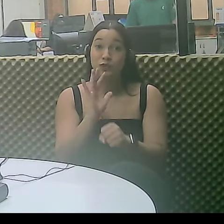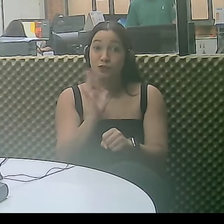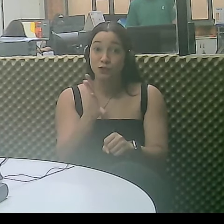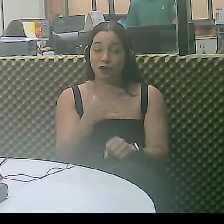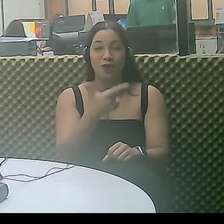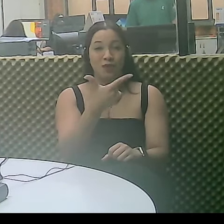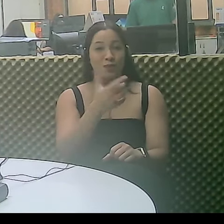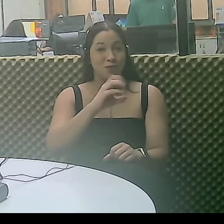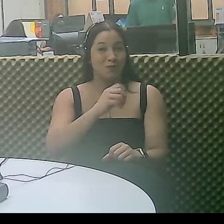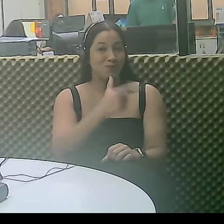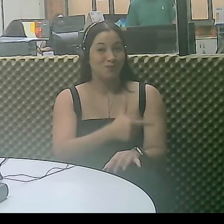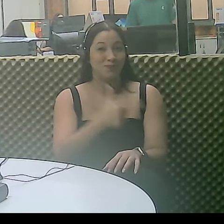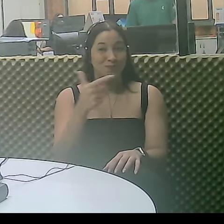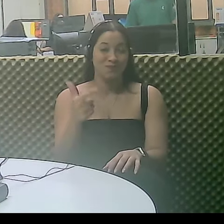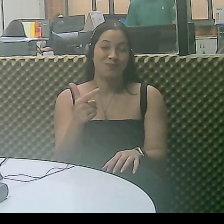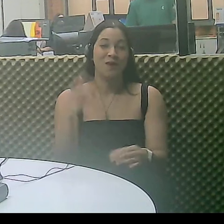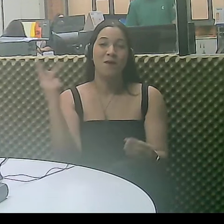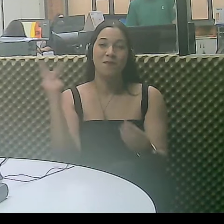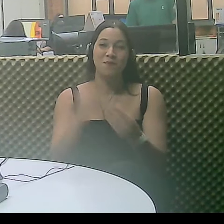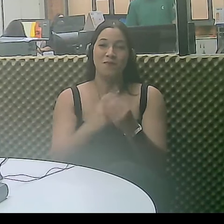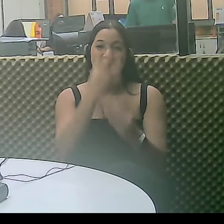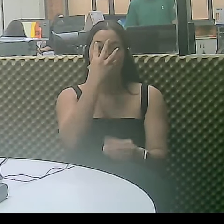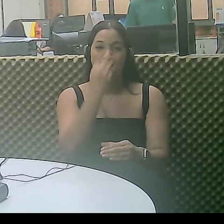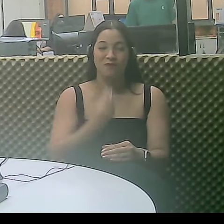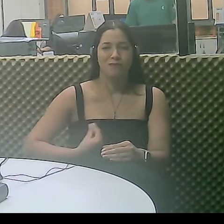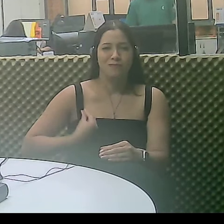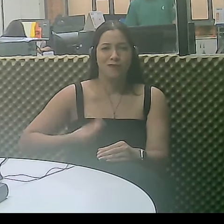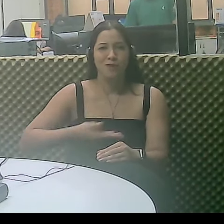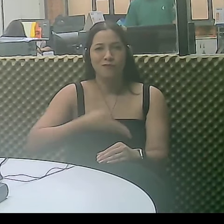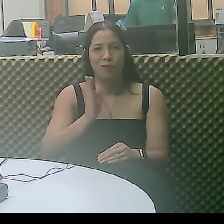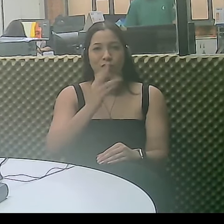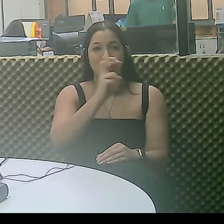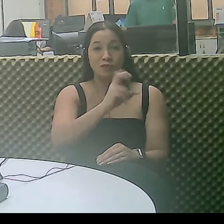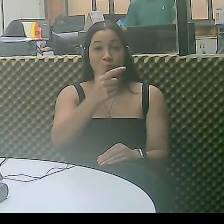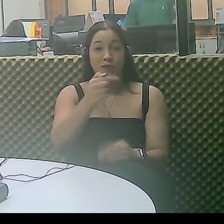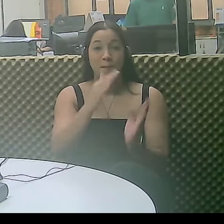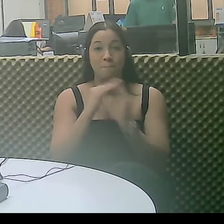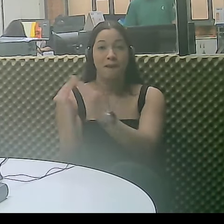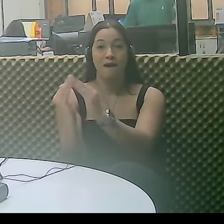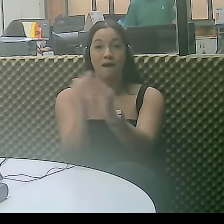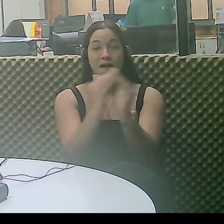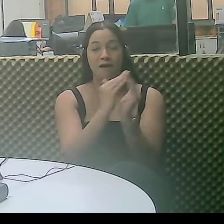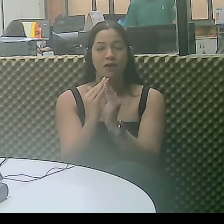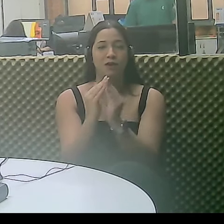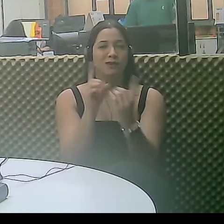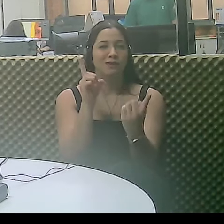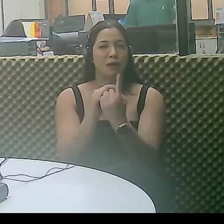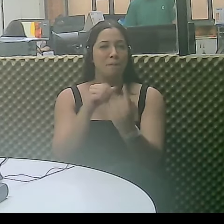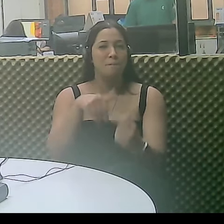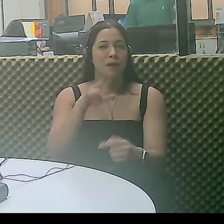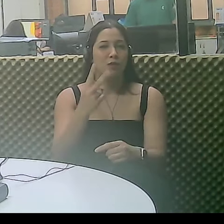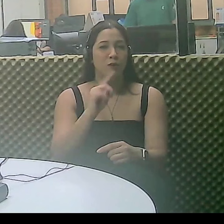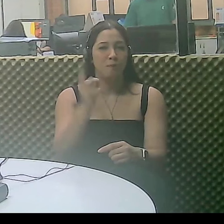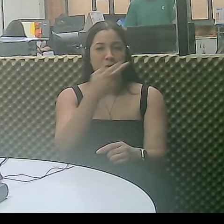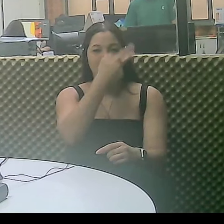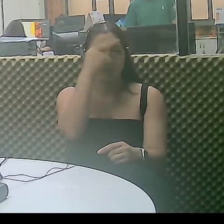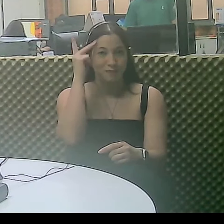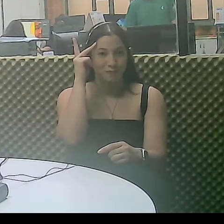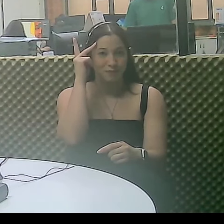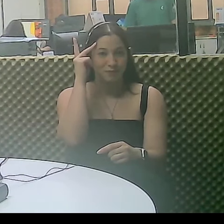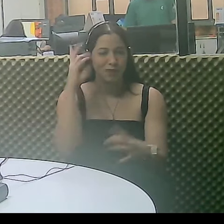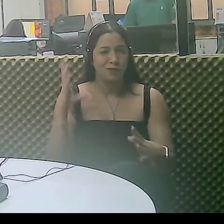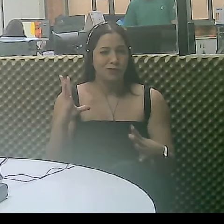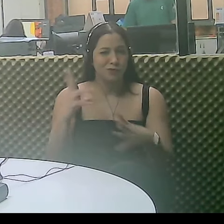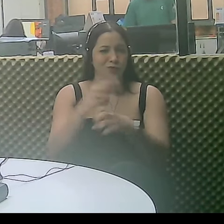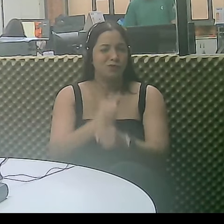Em 2022, o Procon Móvel esteve presente em 57 bairros e atendeu mais de 2 mil consumidores.